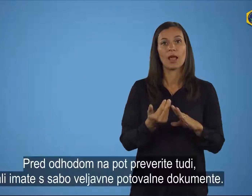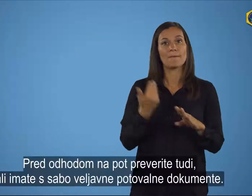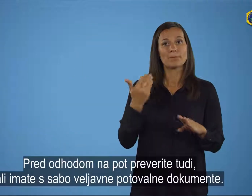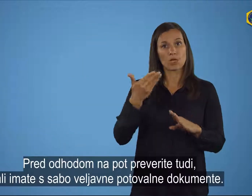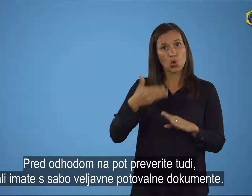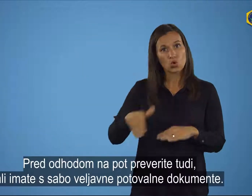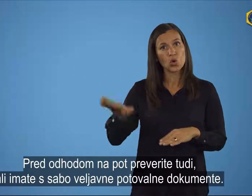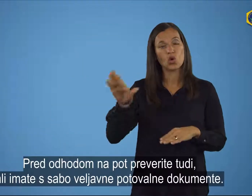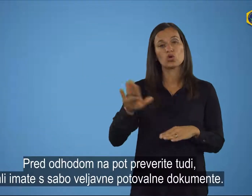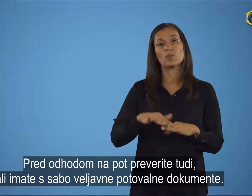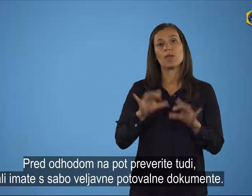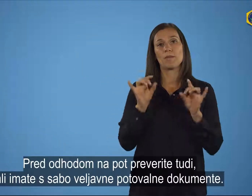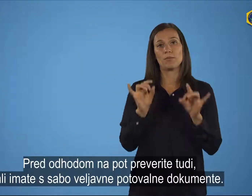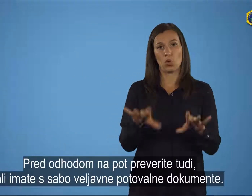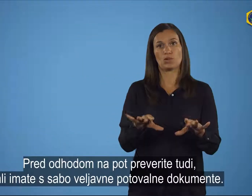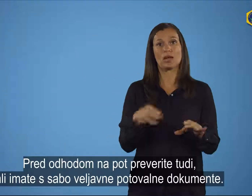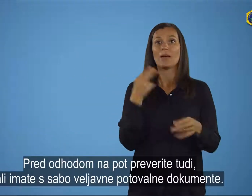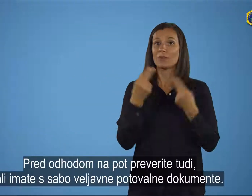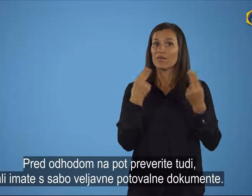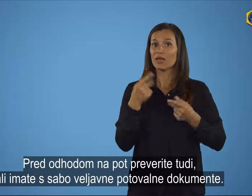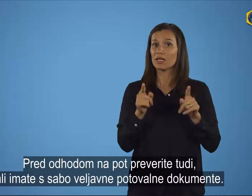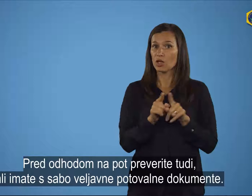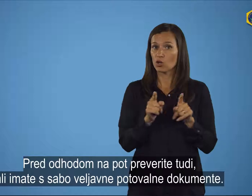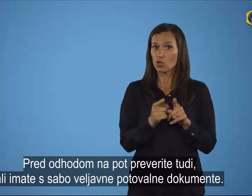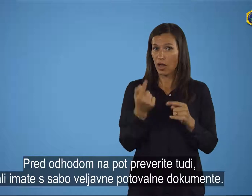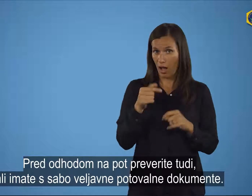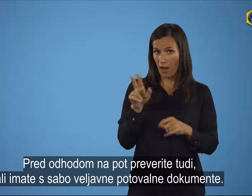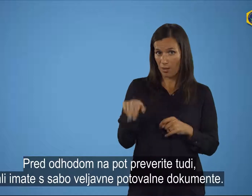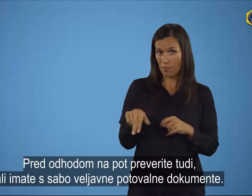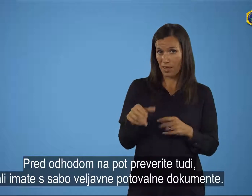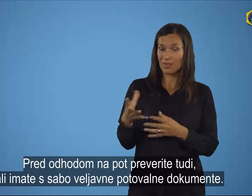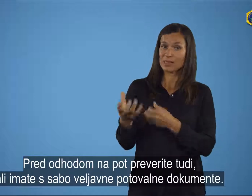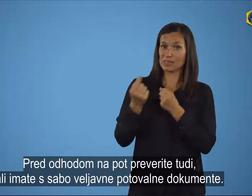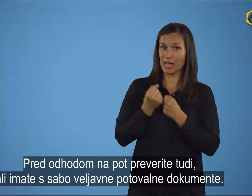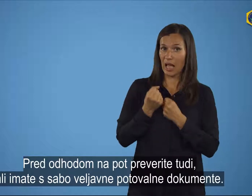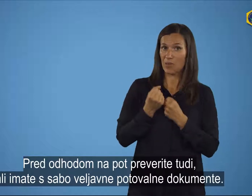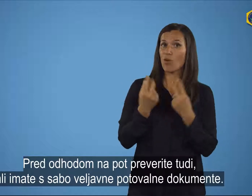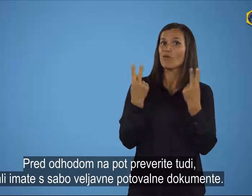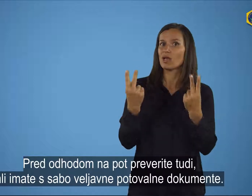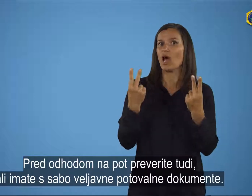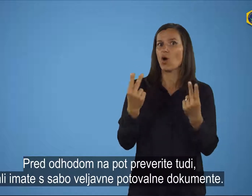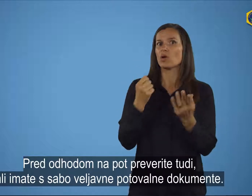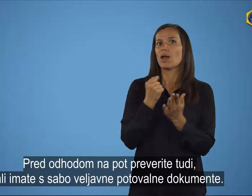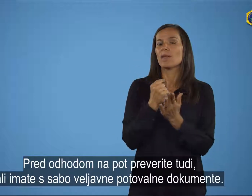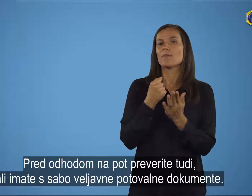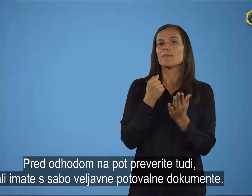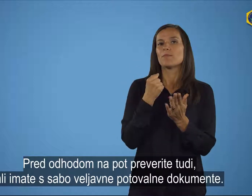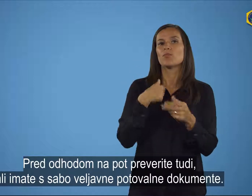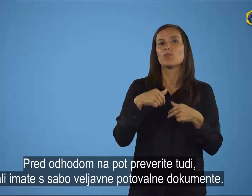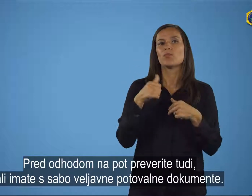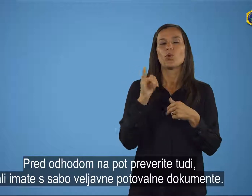Pred odhodom na pot preverite tudi, ali imate s sabo veljavne potovalne dokumente.